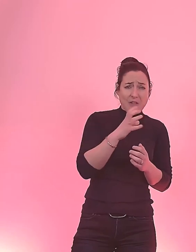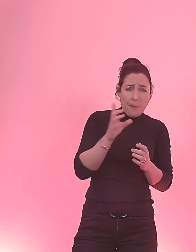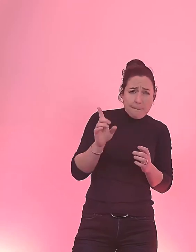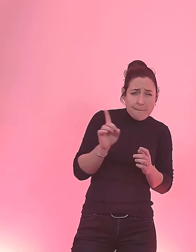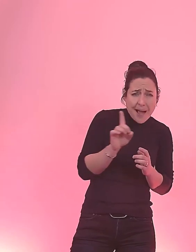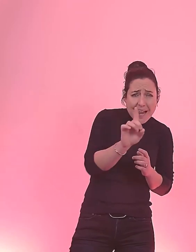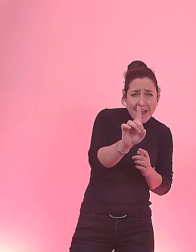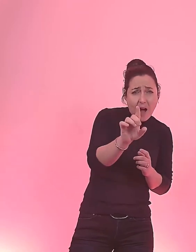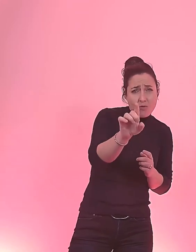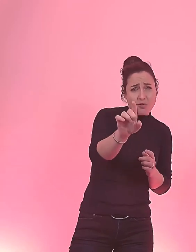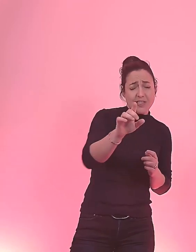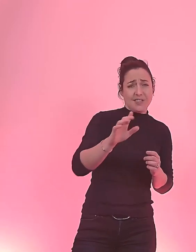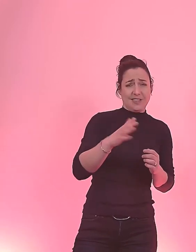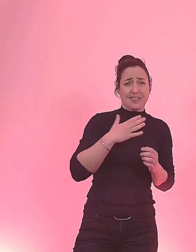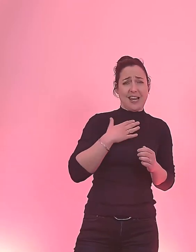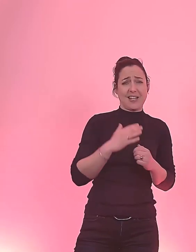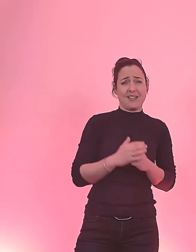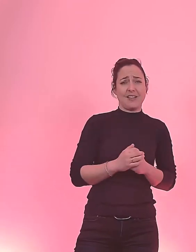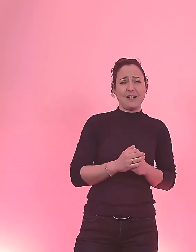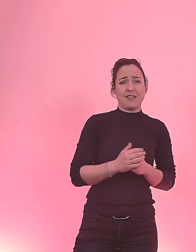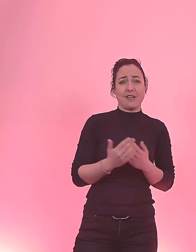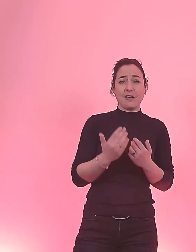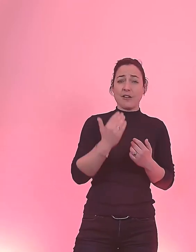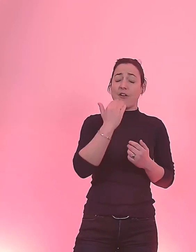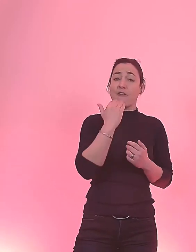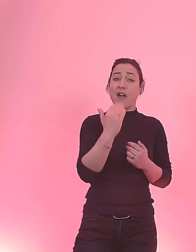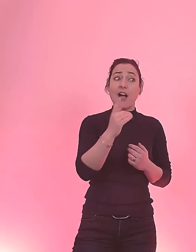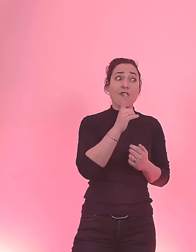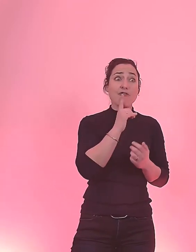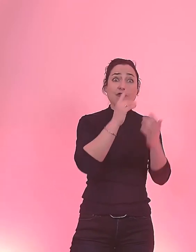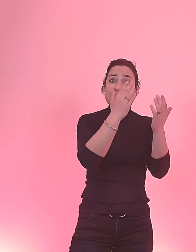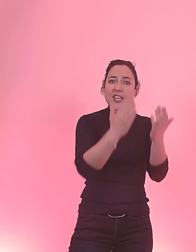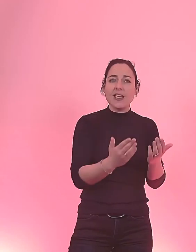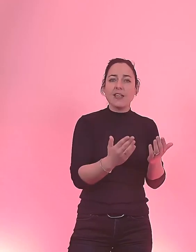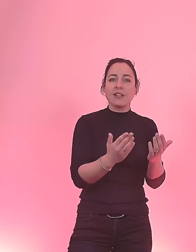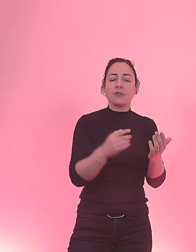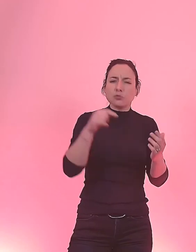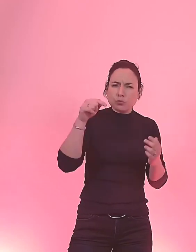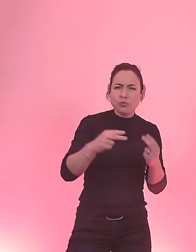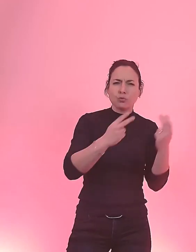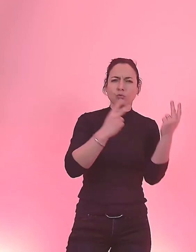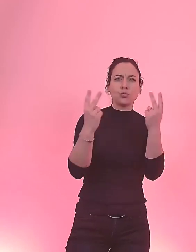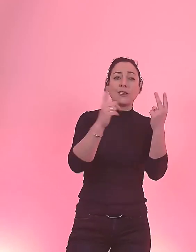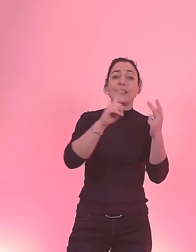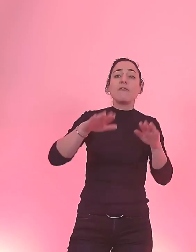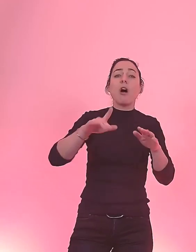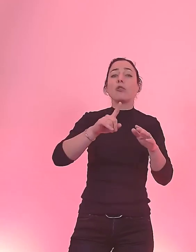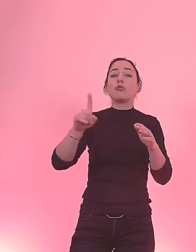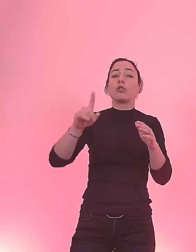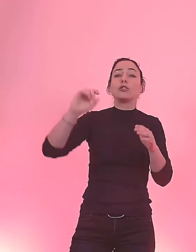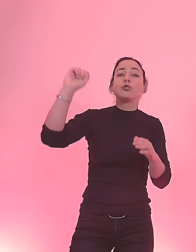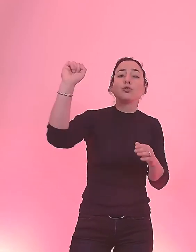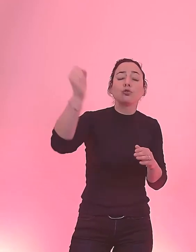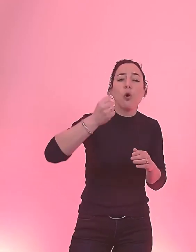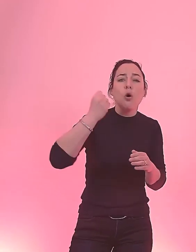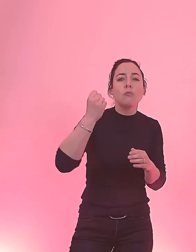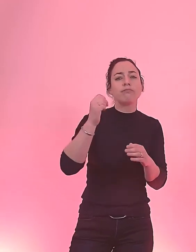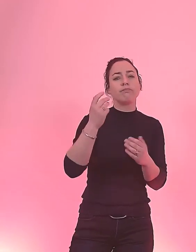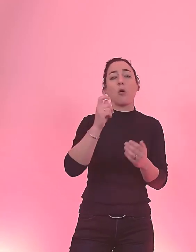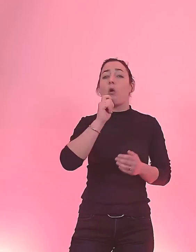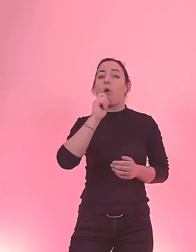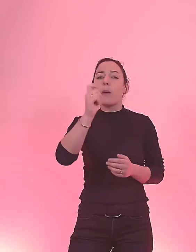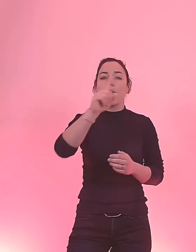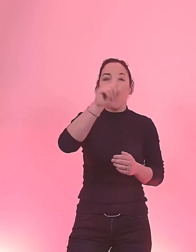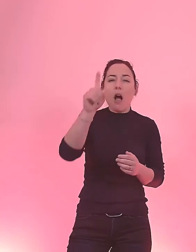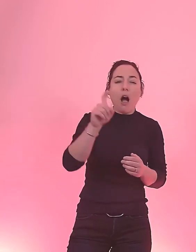raad je aan om die vraag wie is hij om daar nu naar op zoek te gaan en niet te wachten tot die storm je leven treft om je op te geven voor een alpha-cursus en